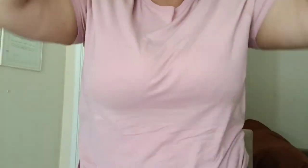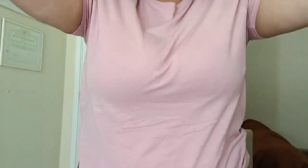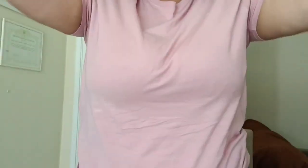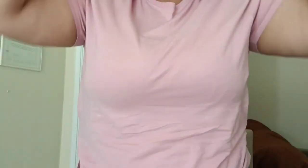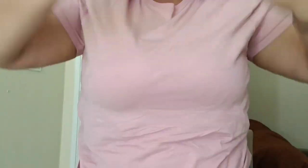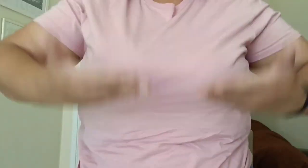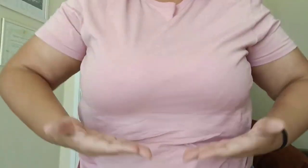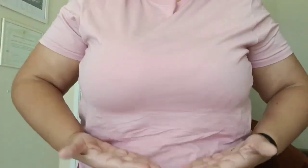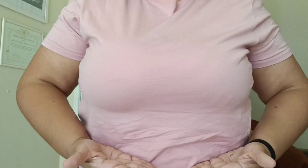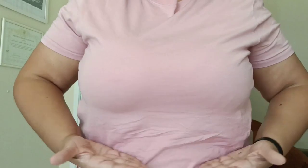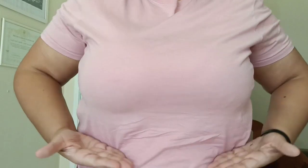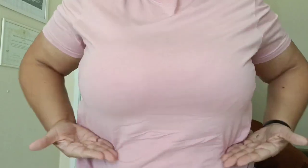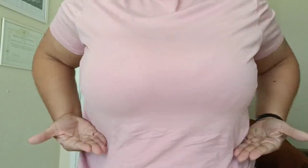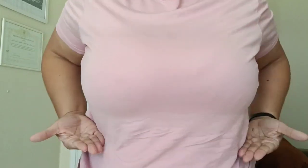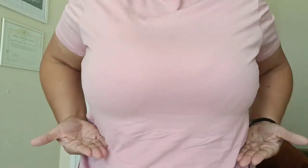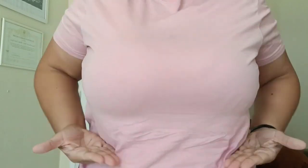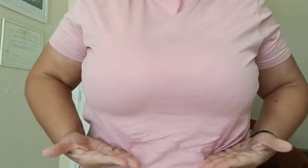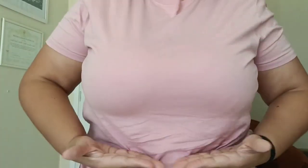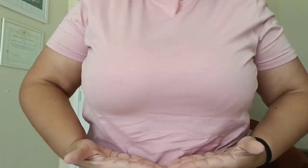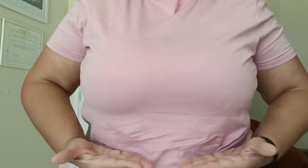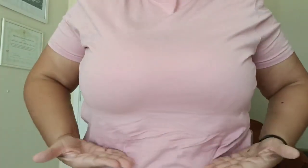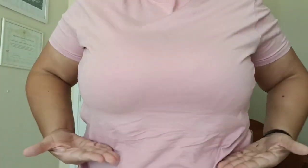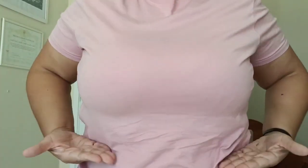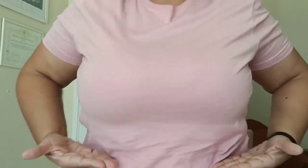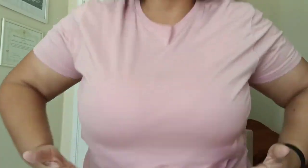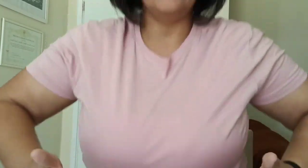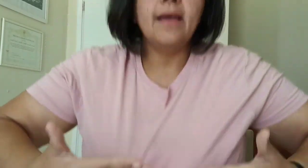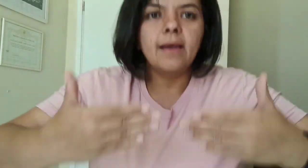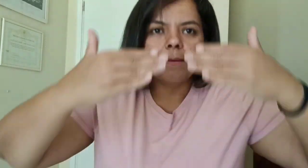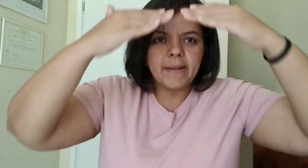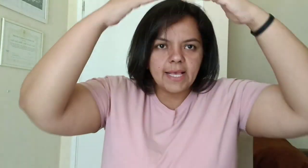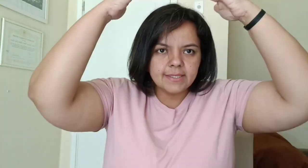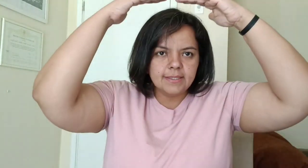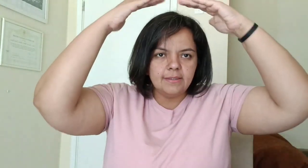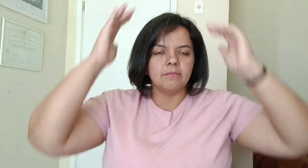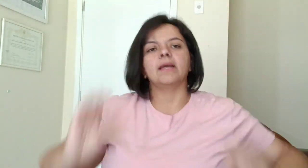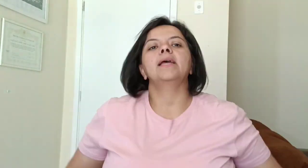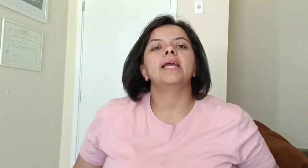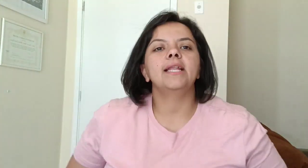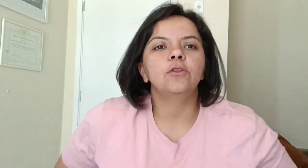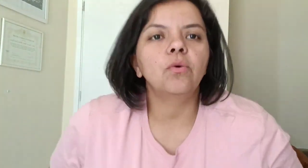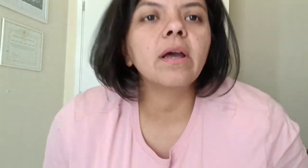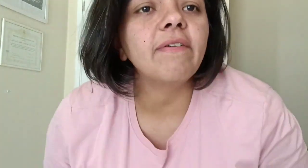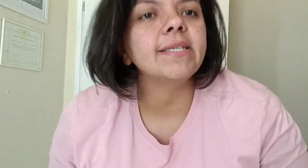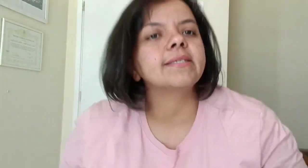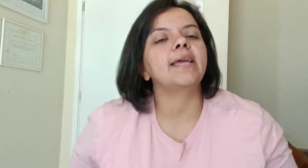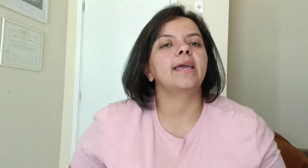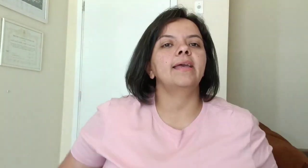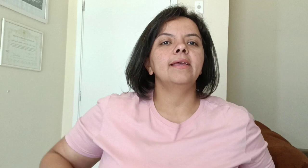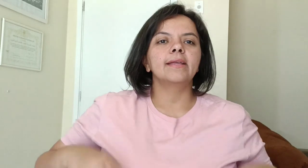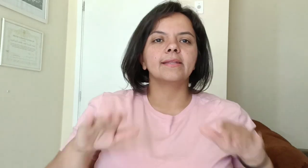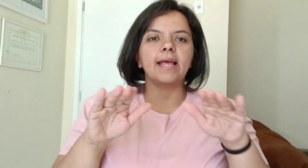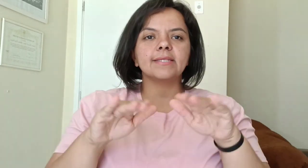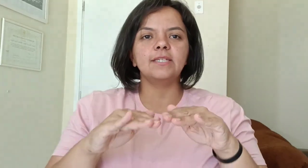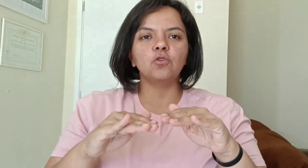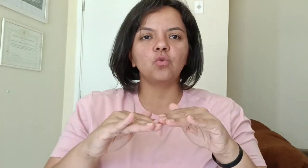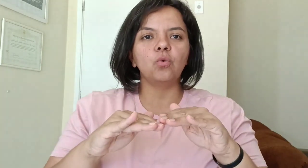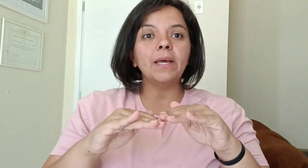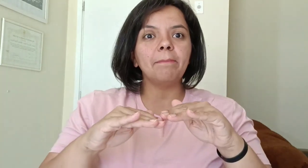cima, tá? Ó, é dessa minha região aqui da cintura pra cima. Ele nunca vai ser da cintura